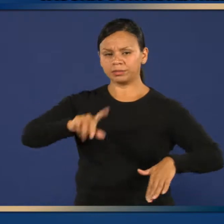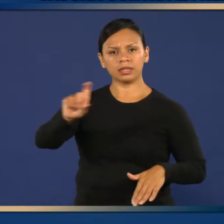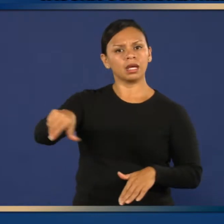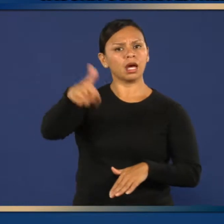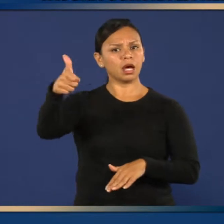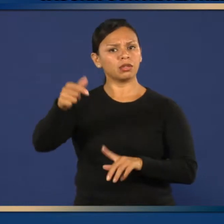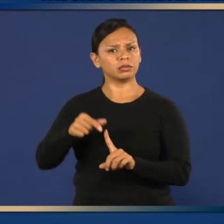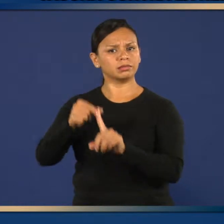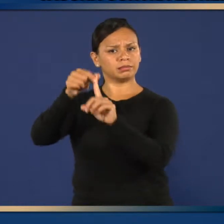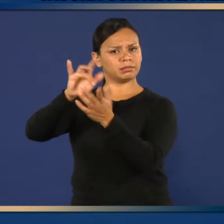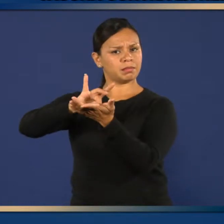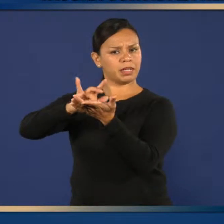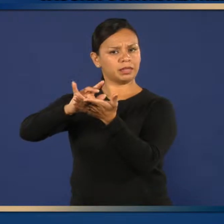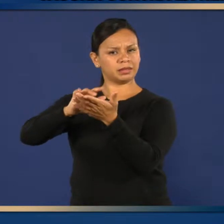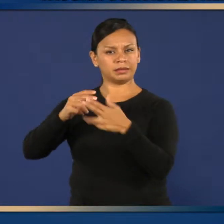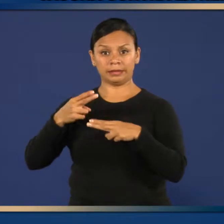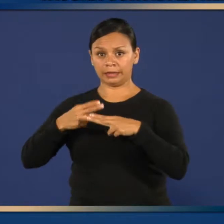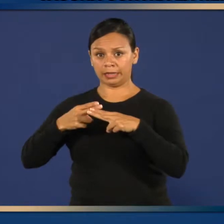inmunoglobulina